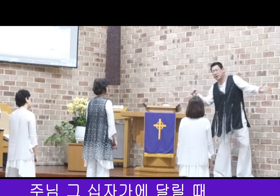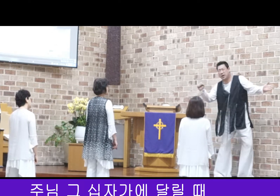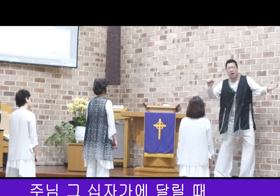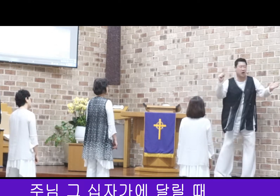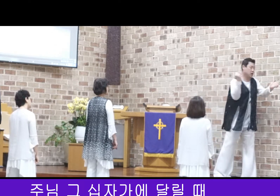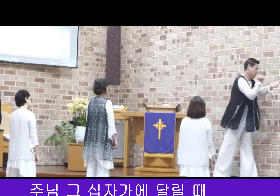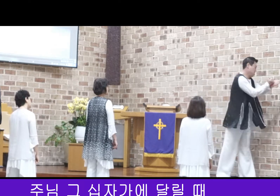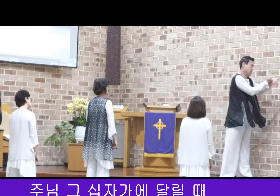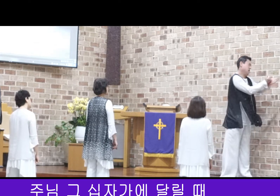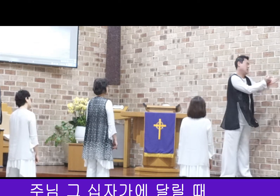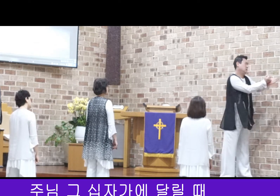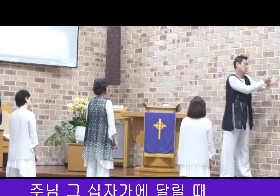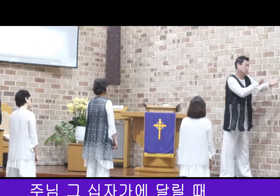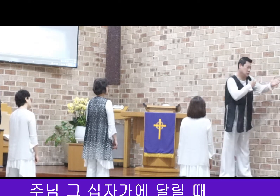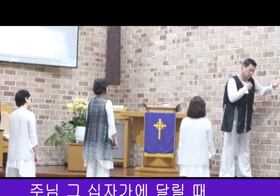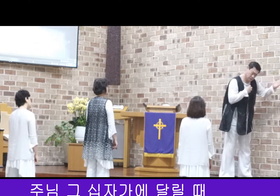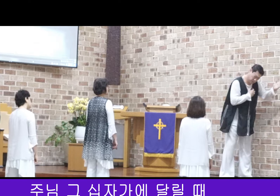십자가에 달릴 때